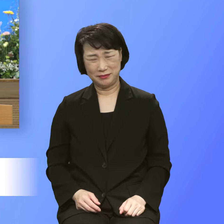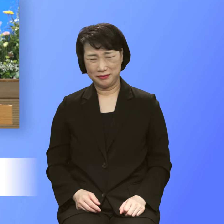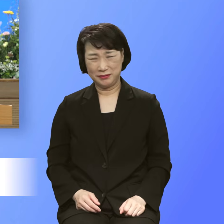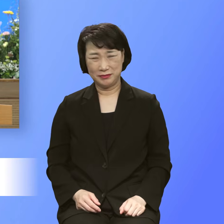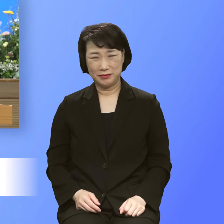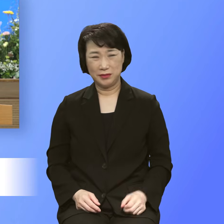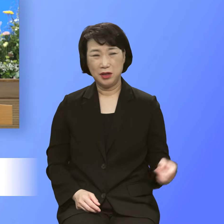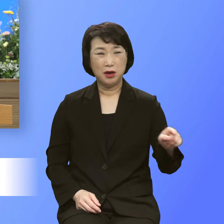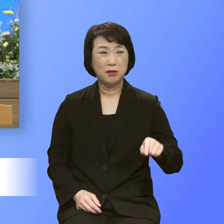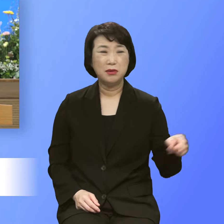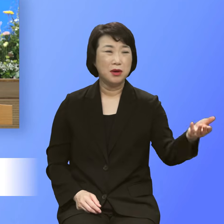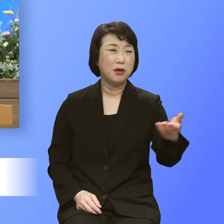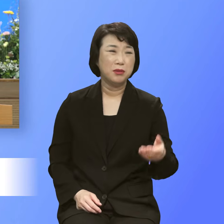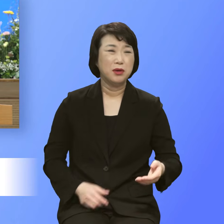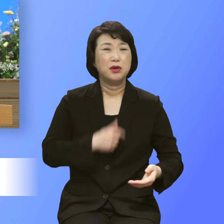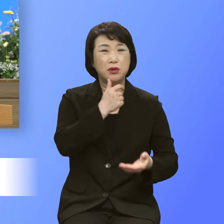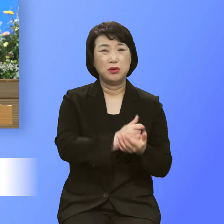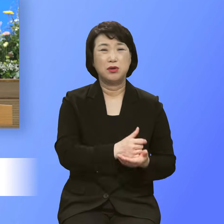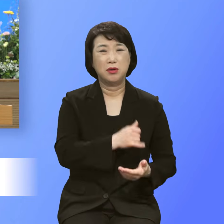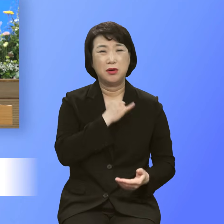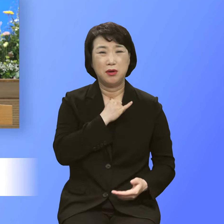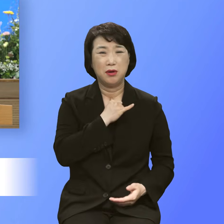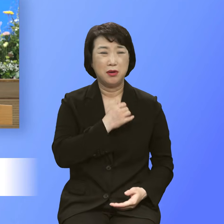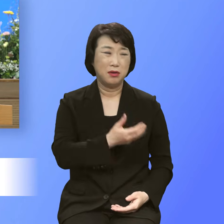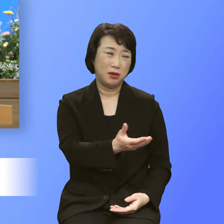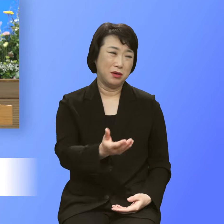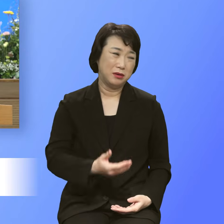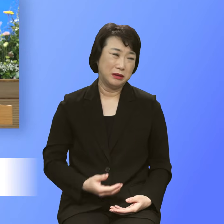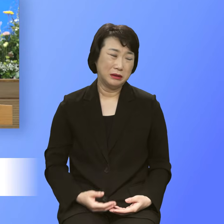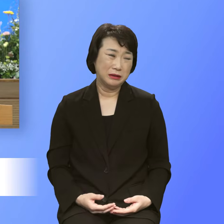그건 스스로 속고 있는 것이겠지. 응?